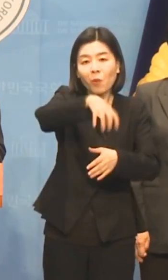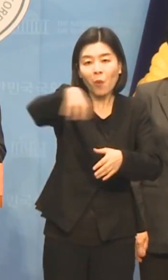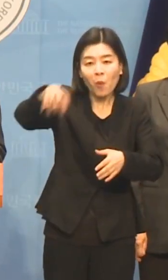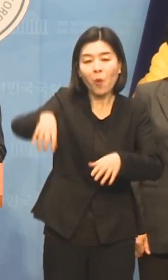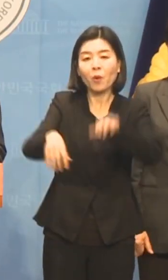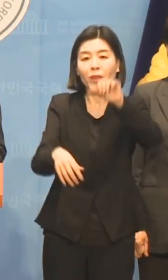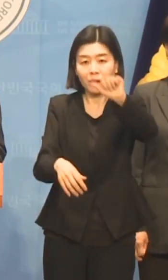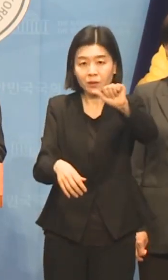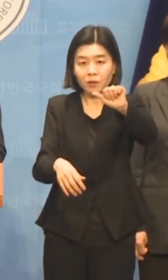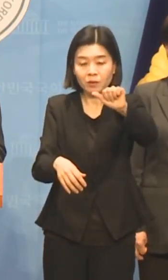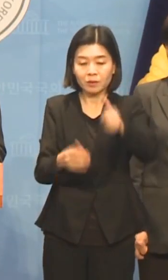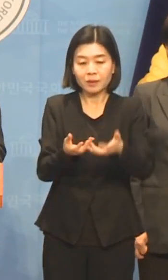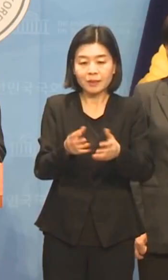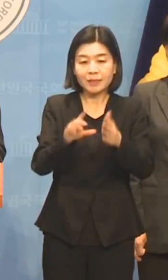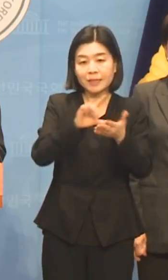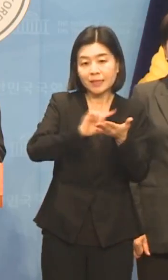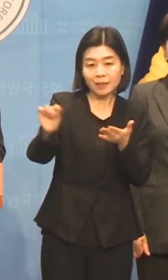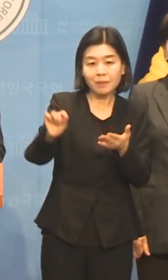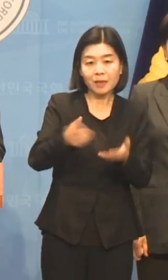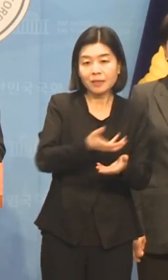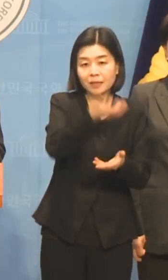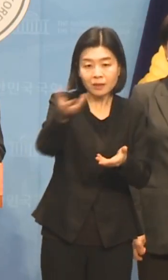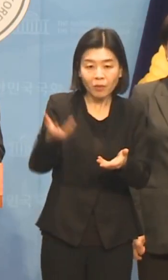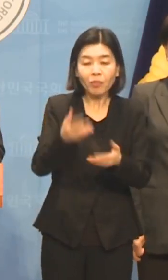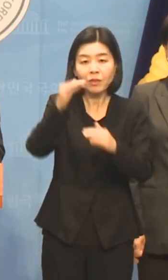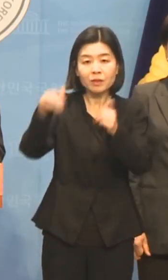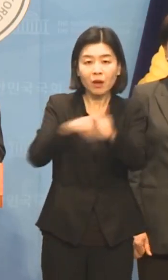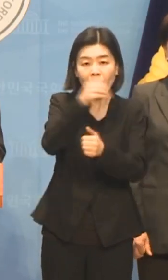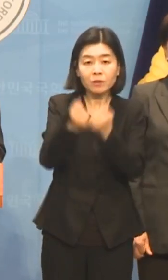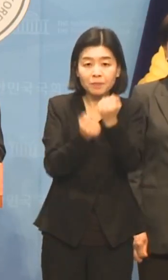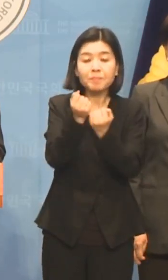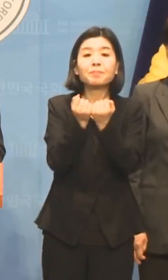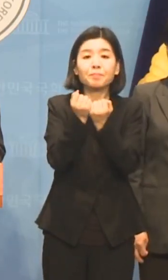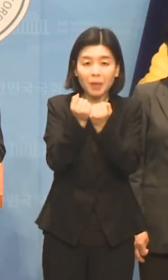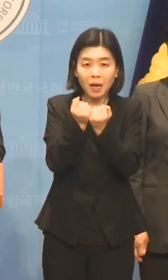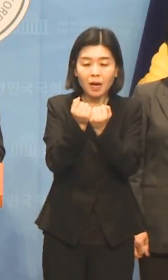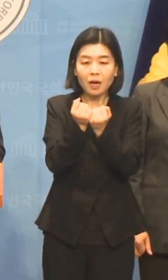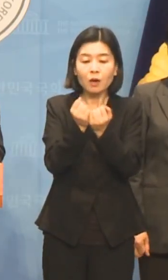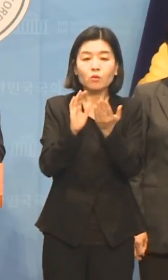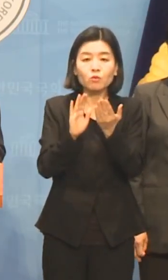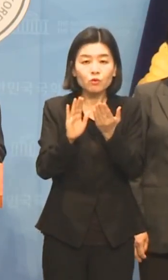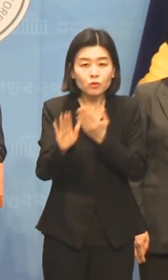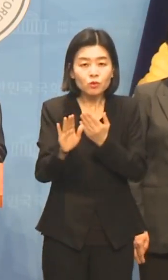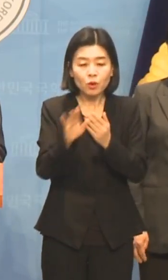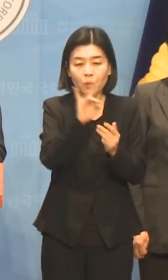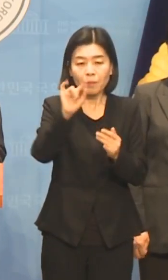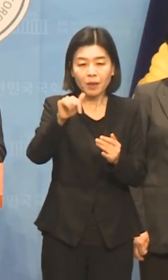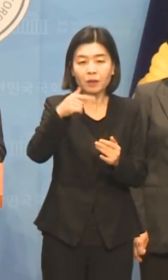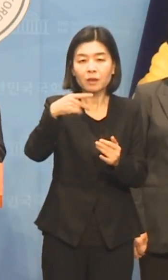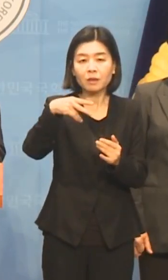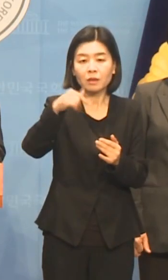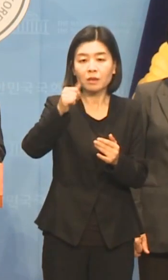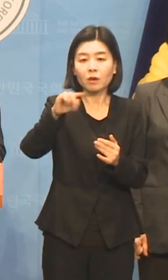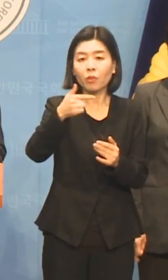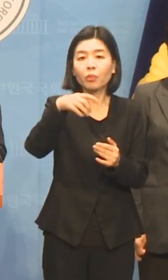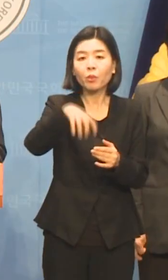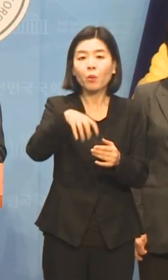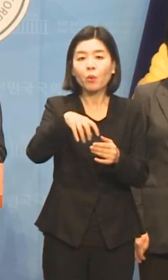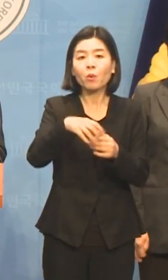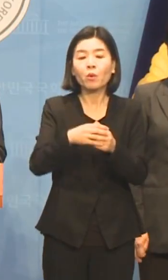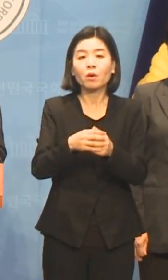공공기관의 지방 이전 전체에 관하여 설명했고, 후반부에서 그중 백현동 소재 식품연구원